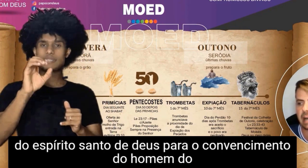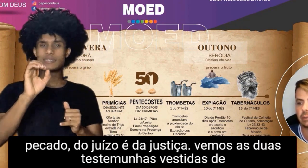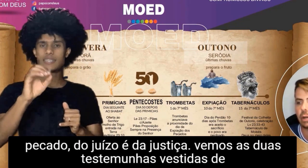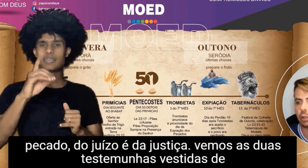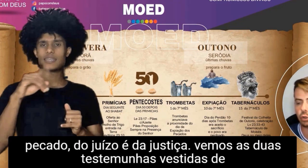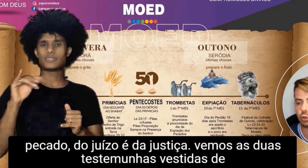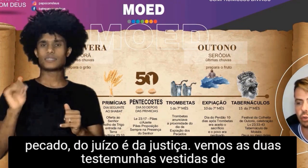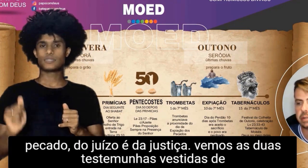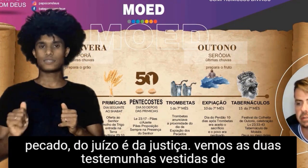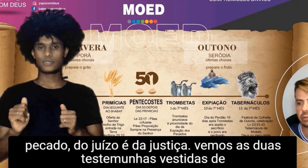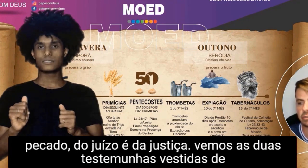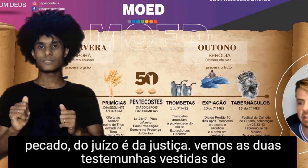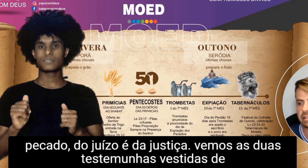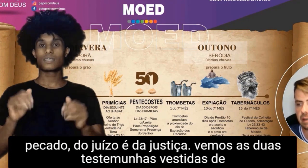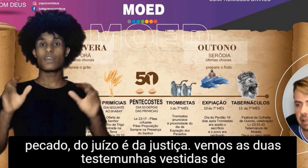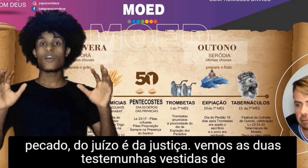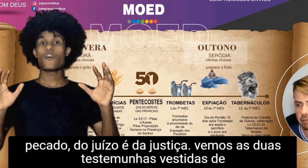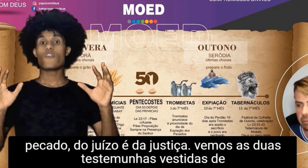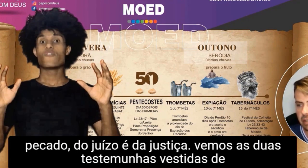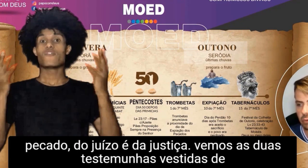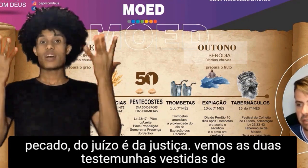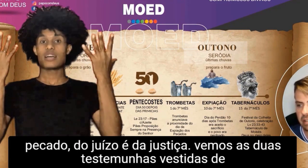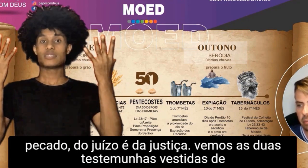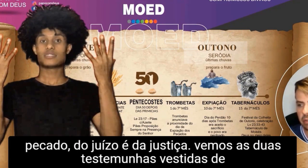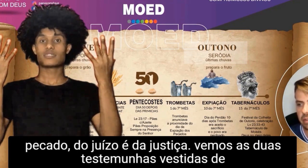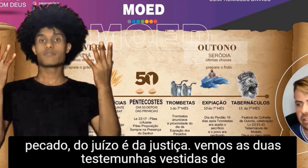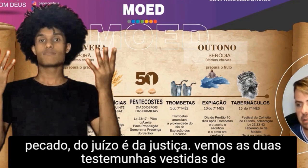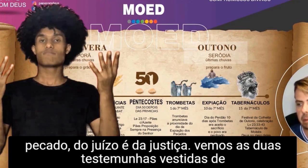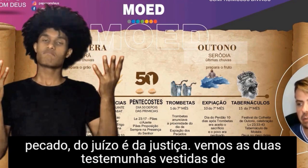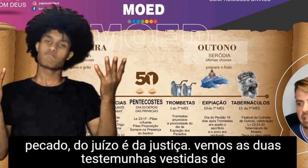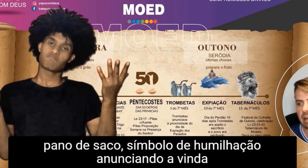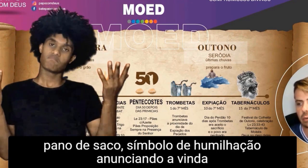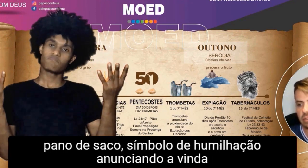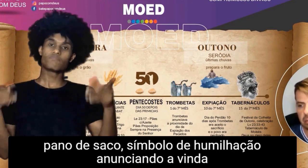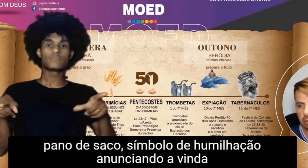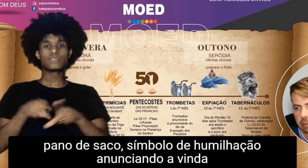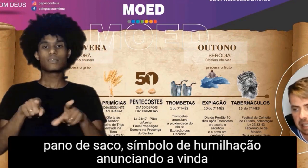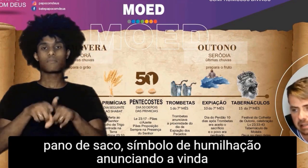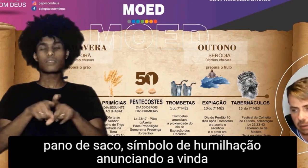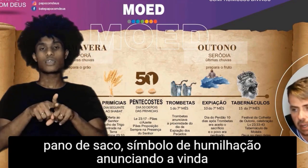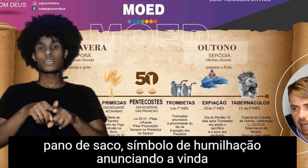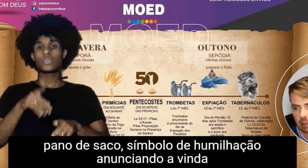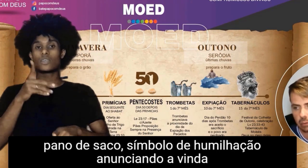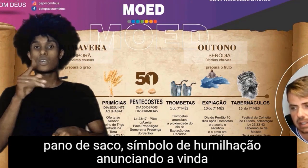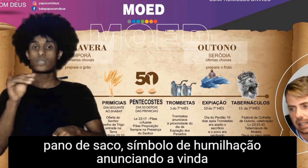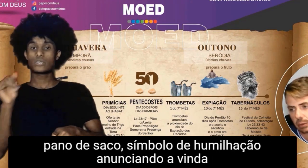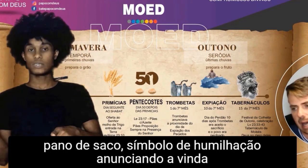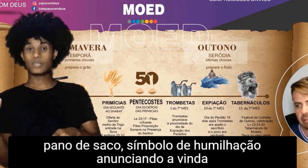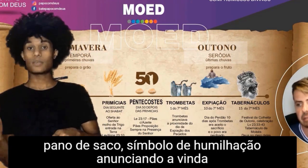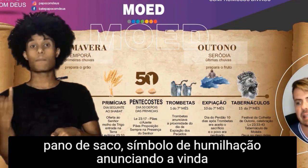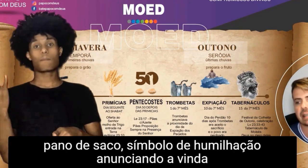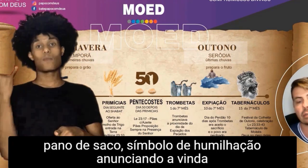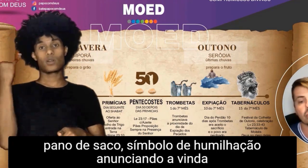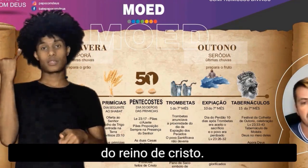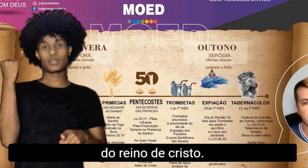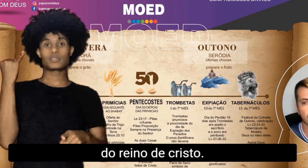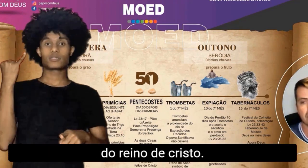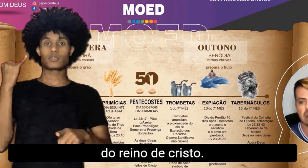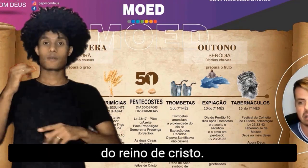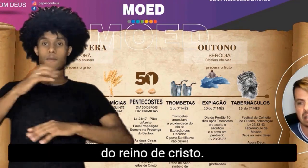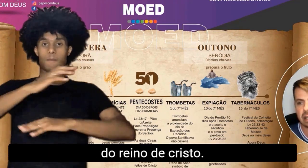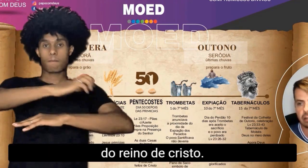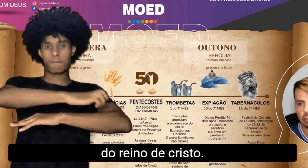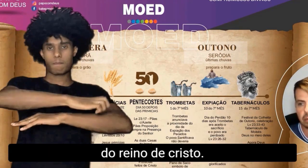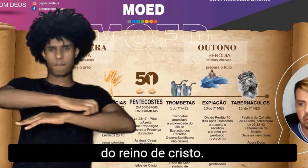homem do pecado, do juízo e da justiça. Vemos as 2 testemunhas vestidas de pano de sáculo, símbolo de humilhação, anunciando a vinda do